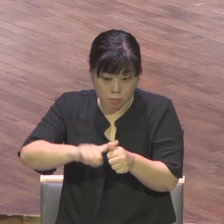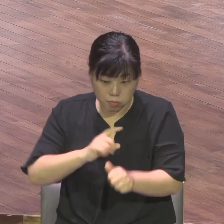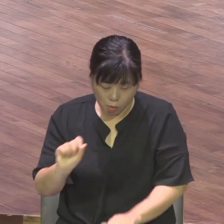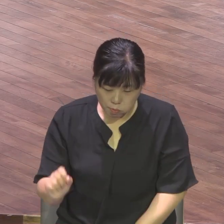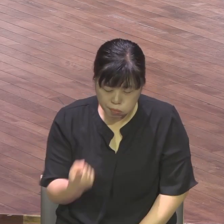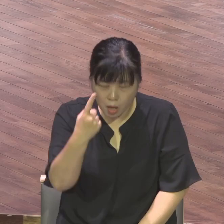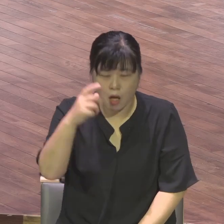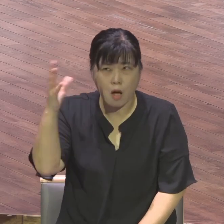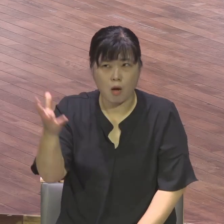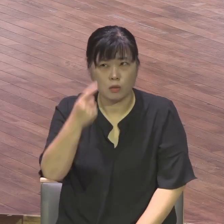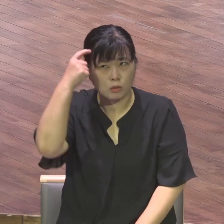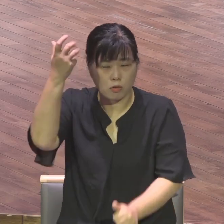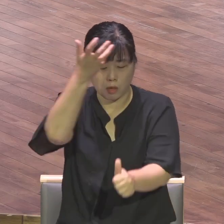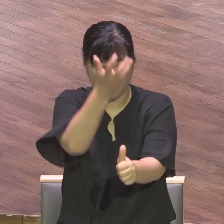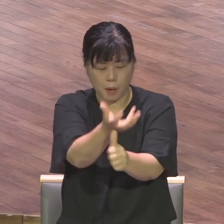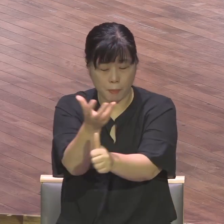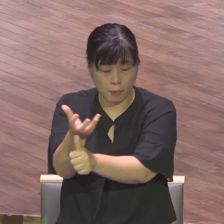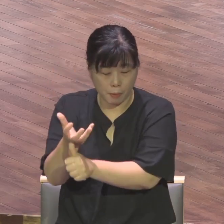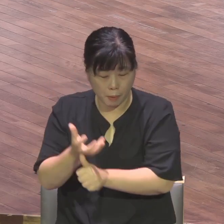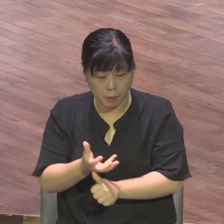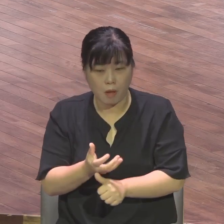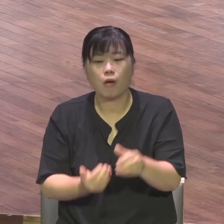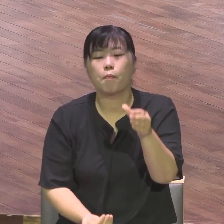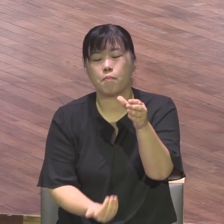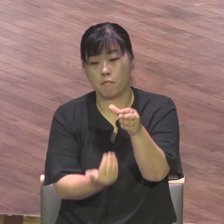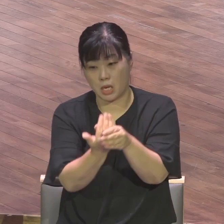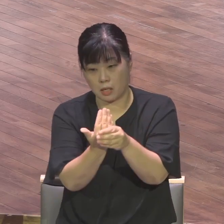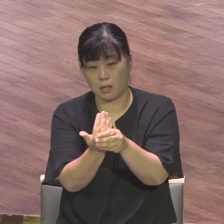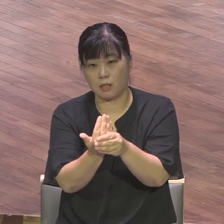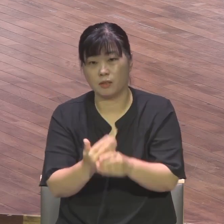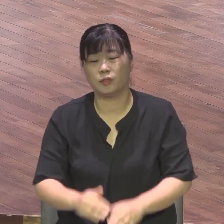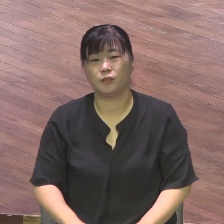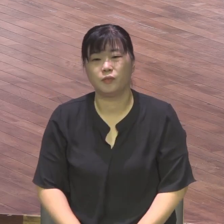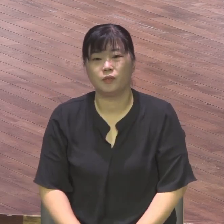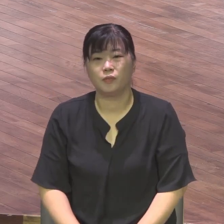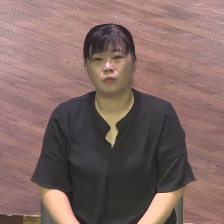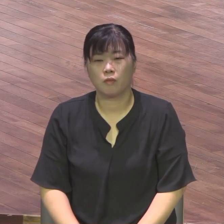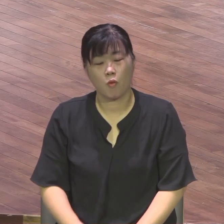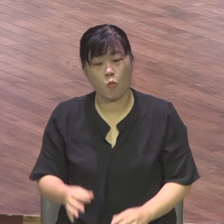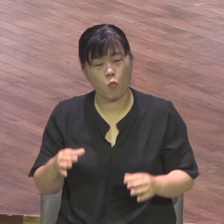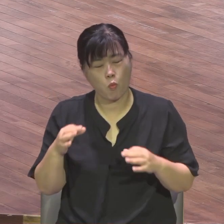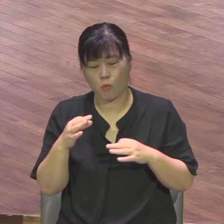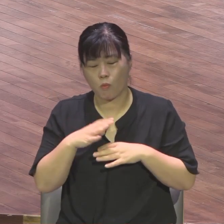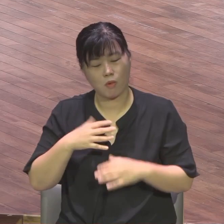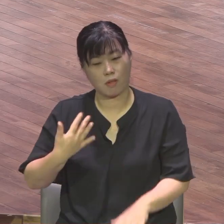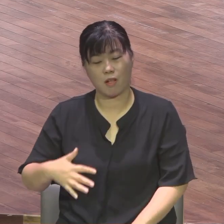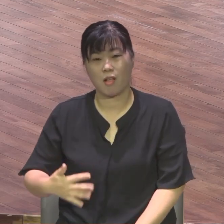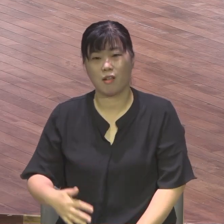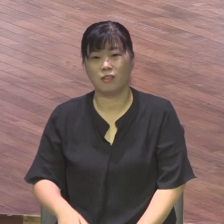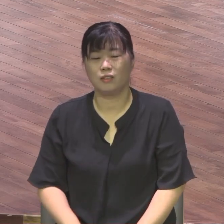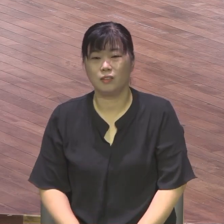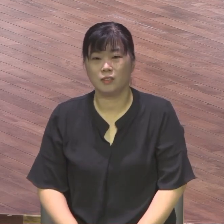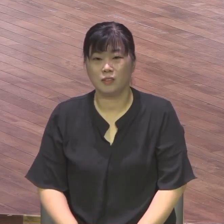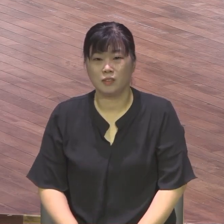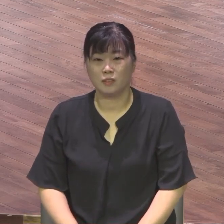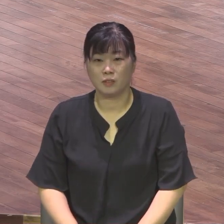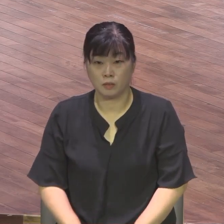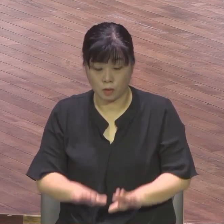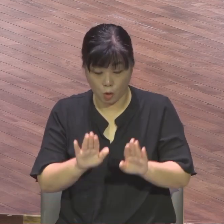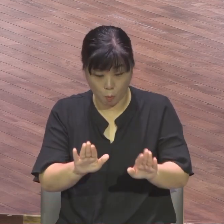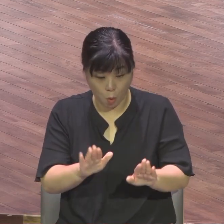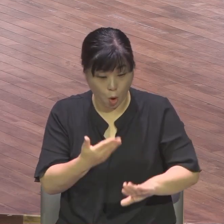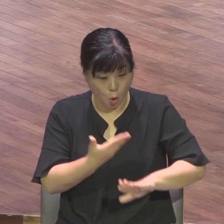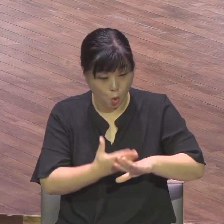성령이 모든 안전 사람들에게 임하는 사건이 생겼습니다. 놀랍게도 그들도 방언을